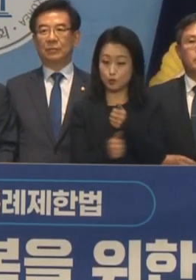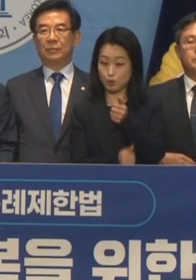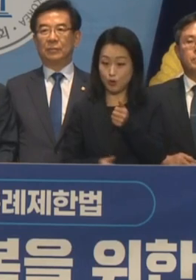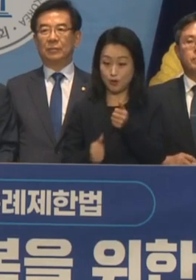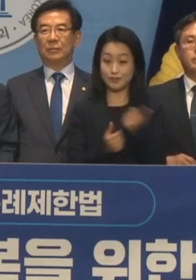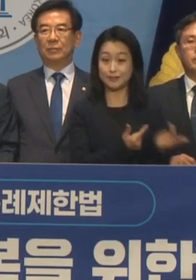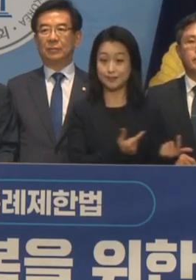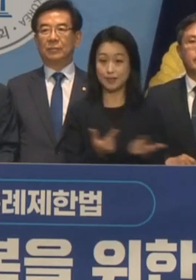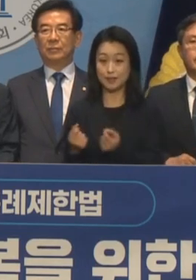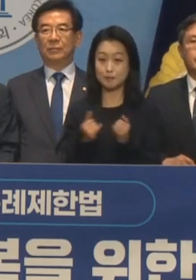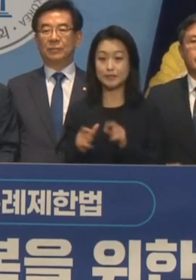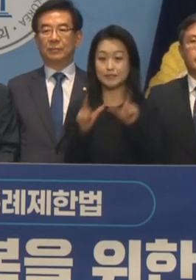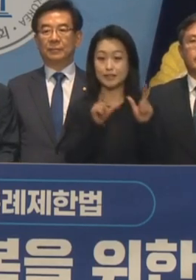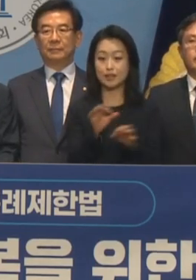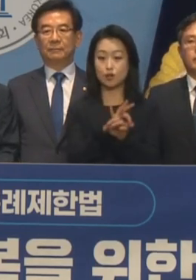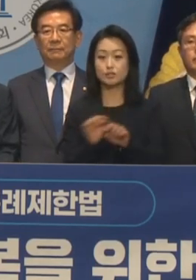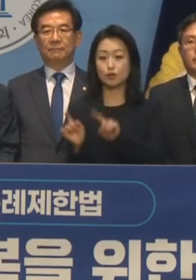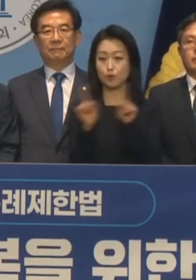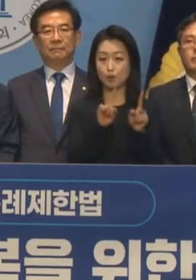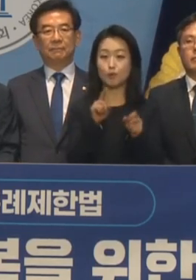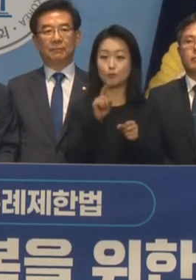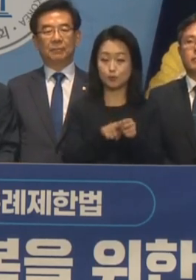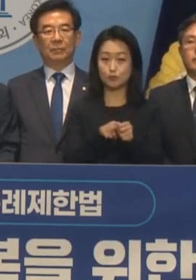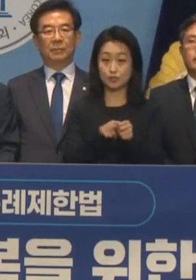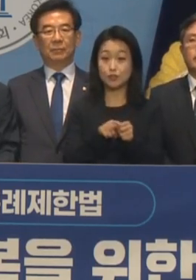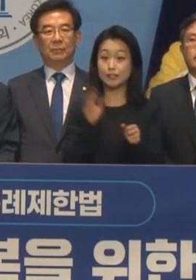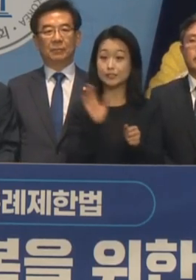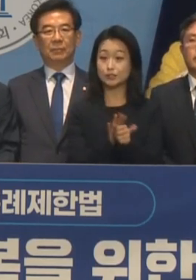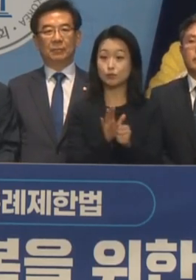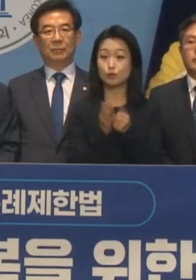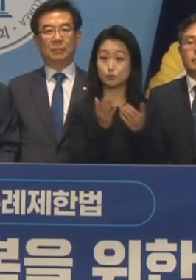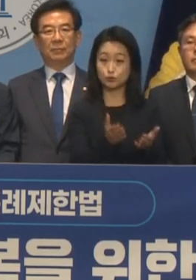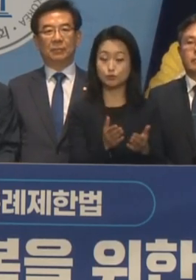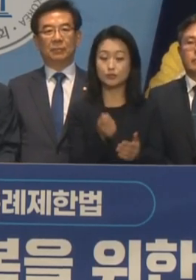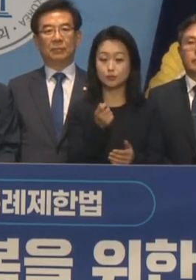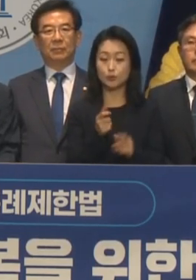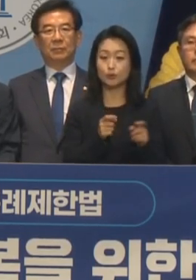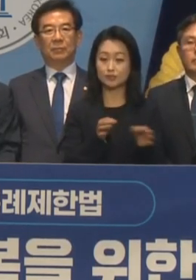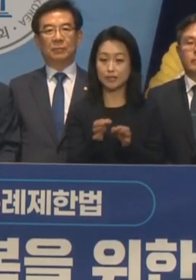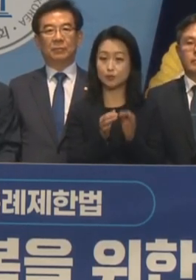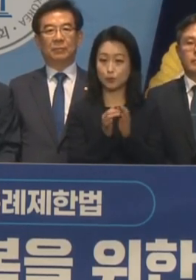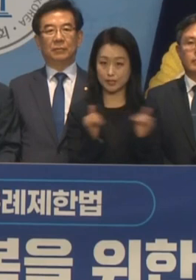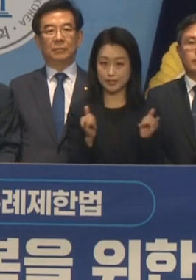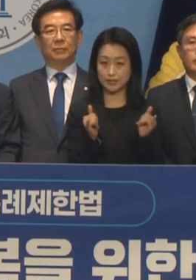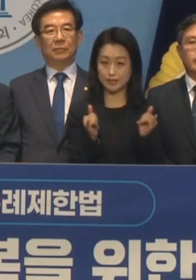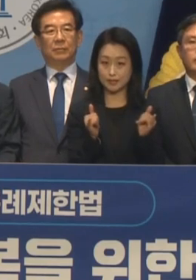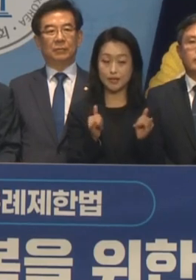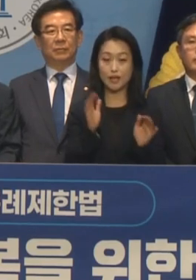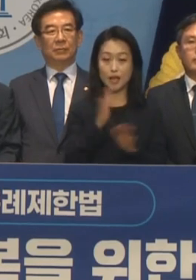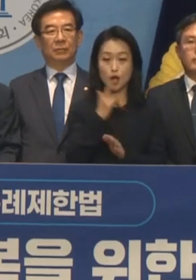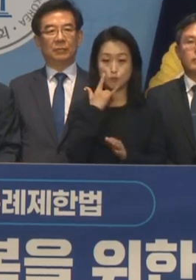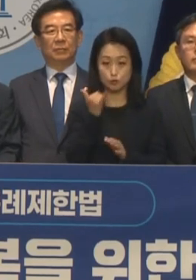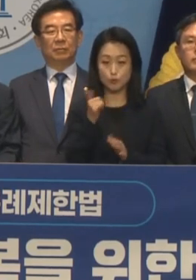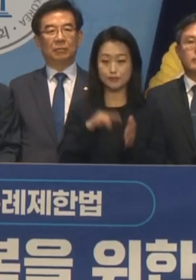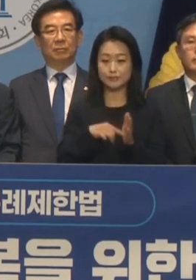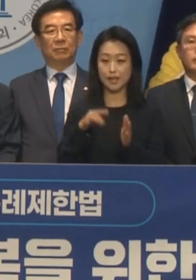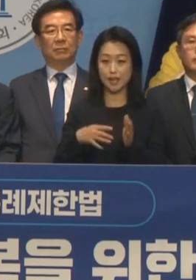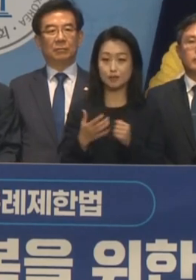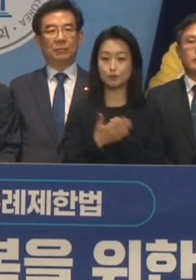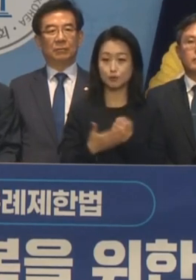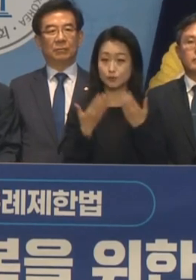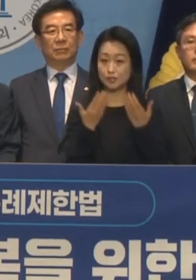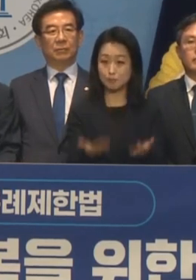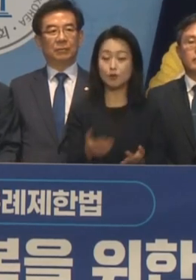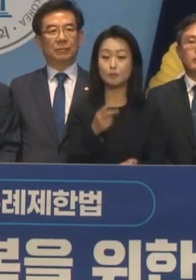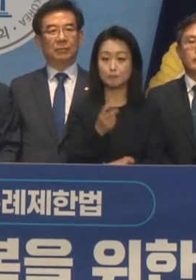일동은 민생경제 회복을 위한 지원하기 위한 소상공인 학부모 세액공제법 발의를 위해